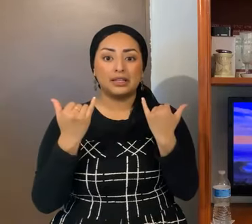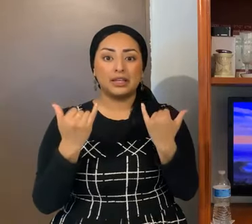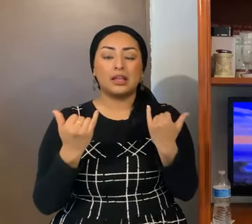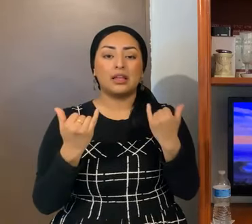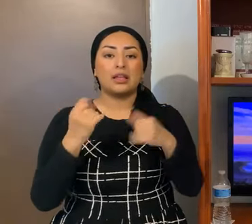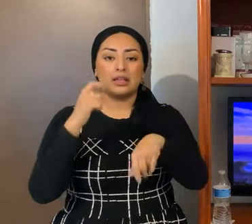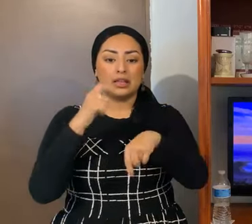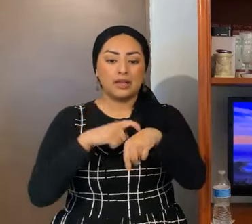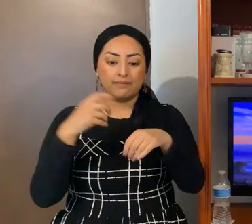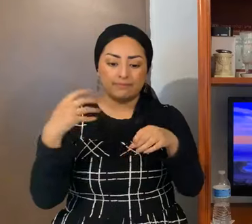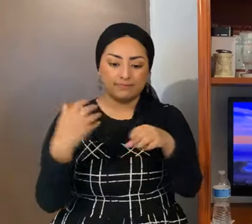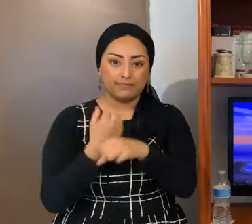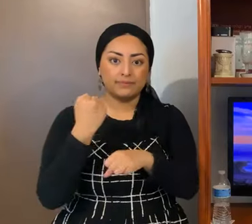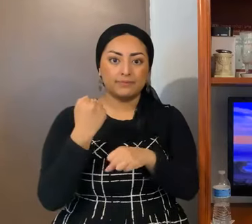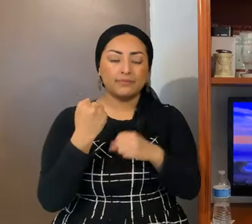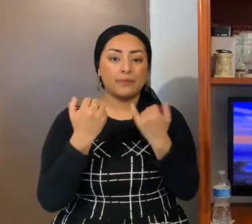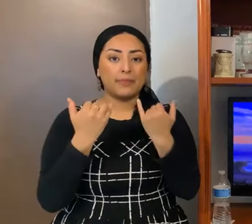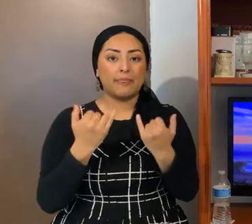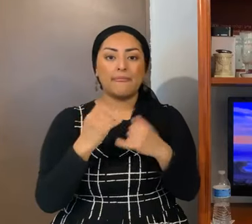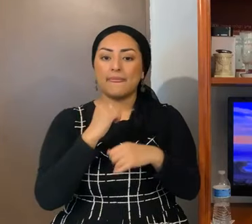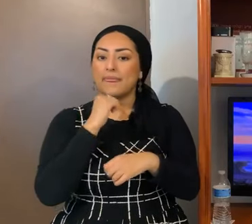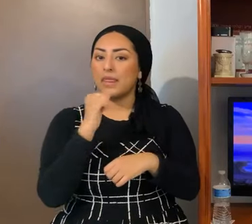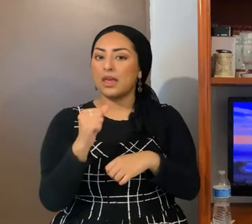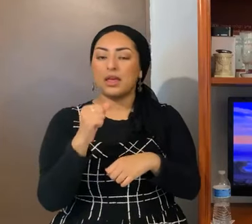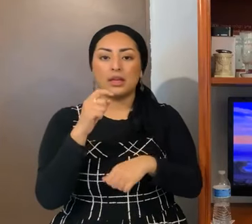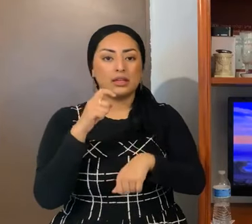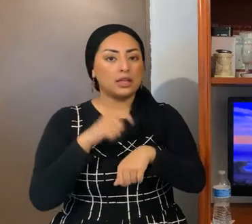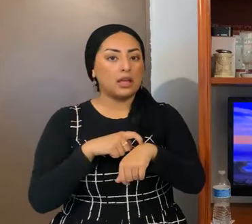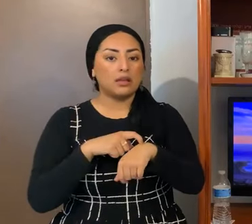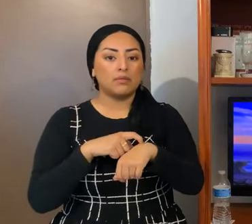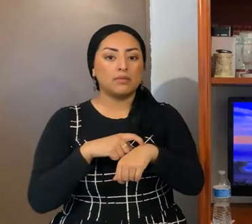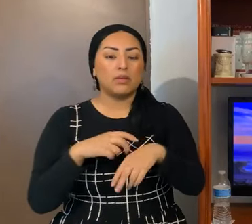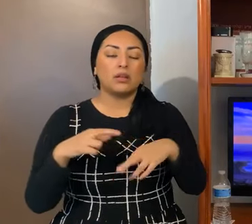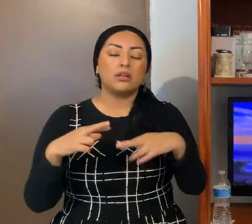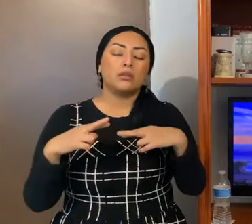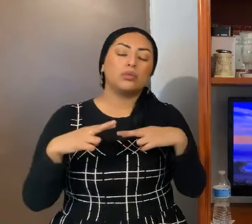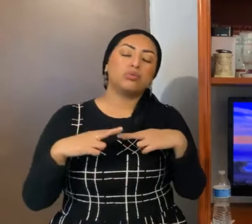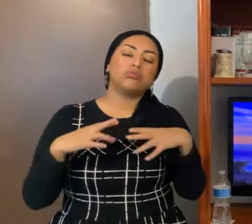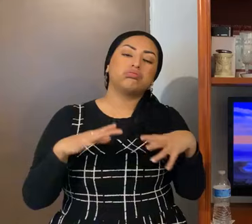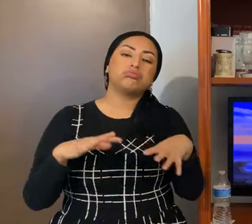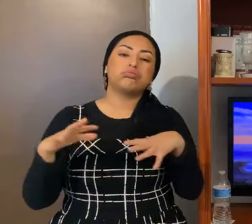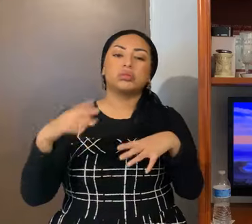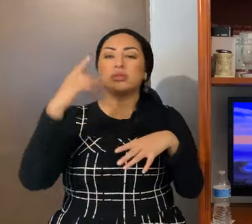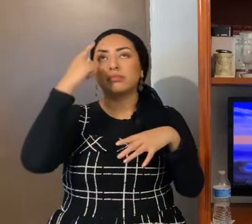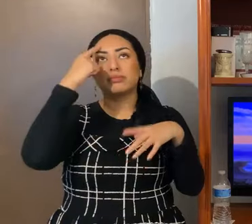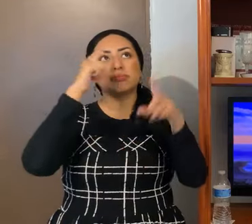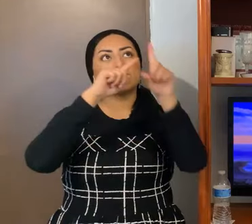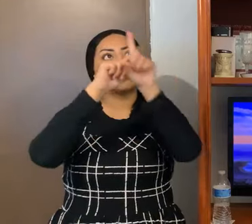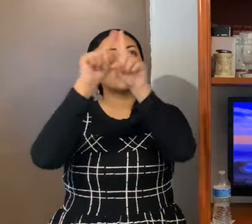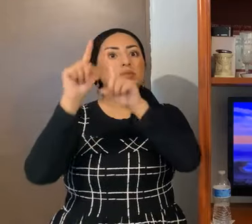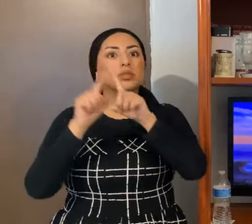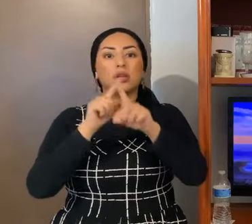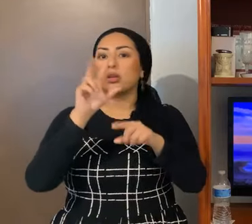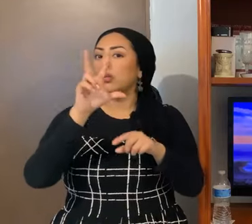de aprovechar, no es tiempo de descansar nada más y de pensar en otra cosa. No.